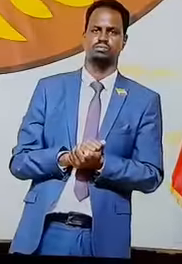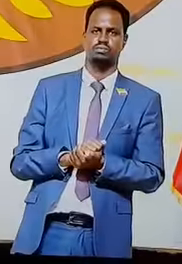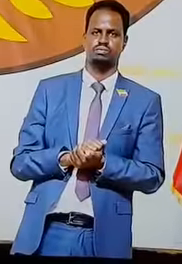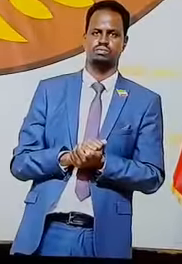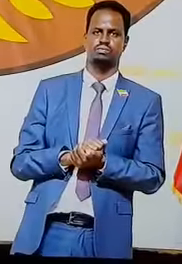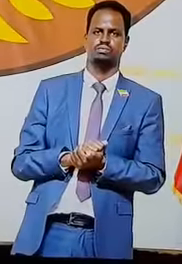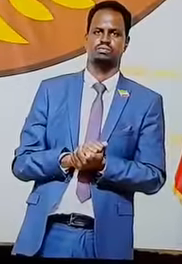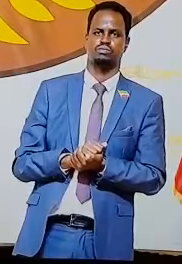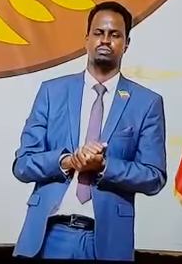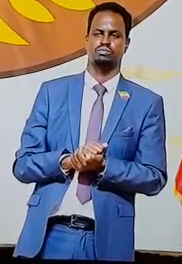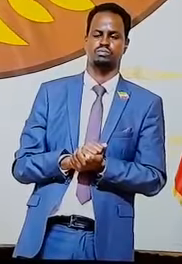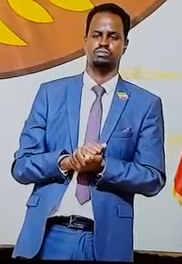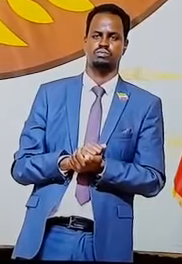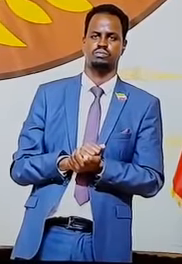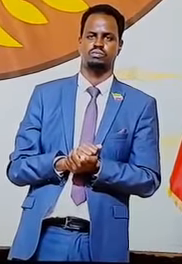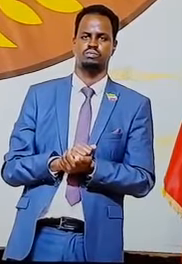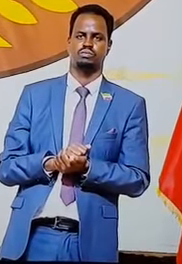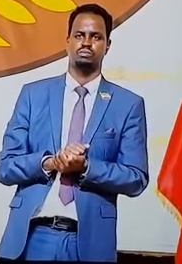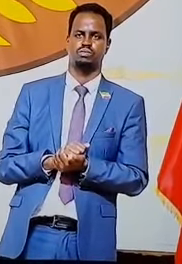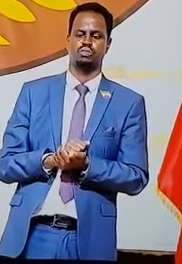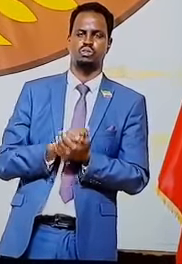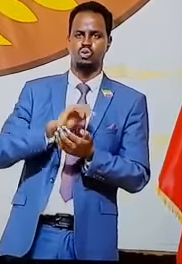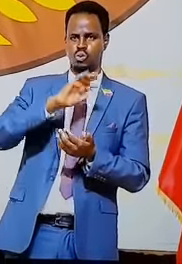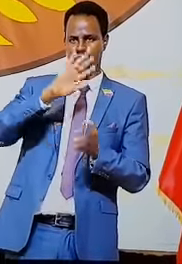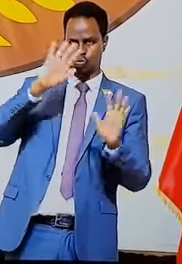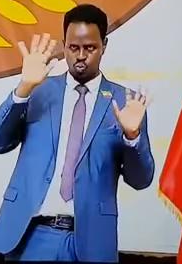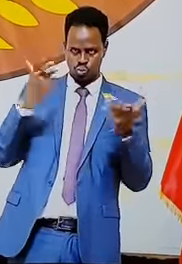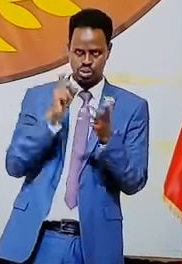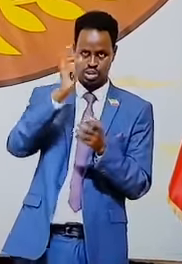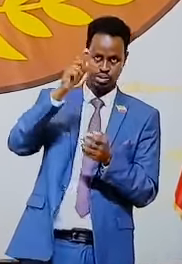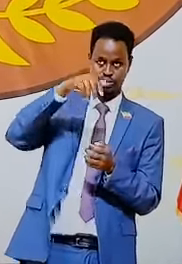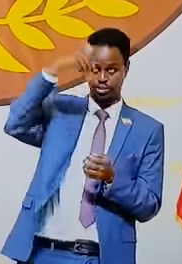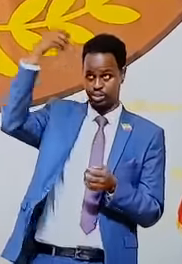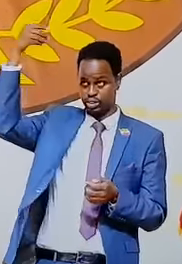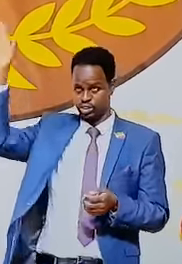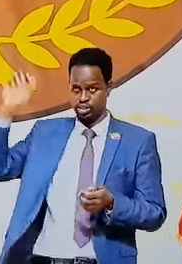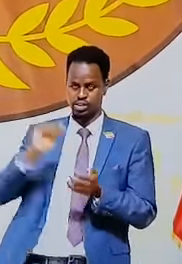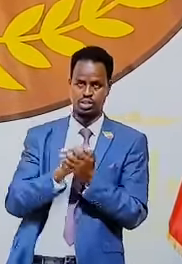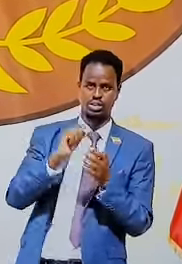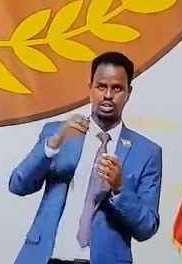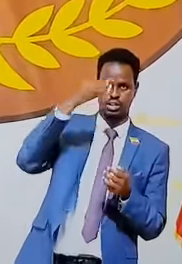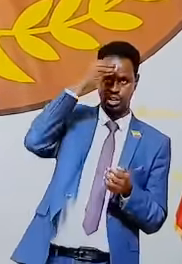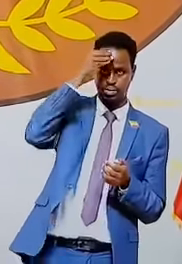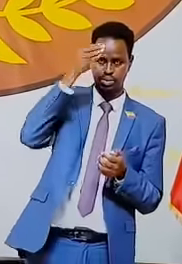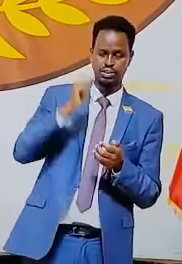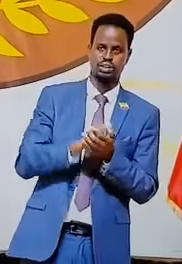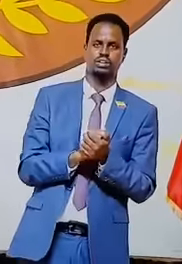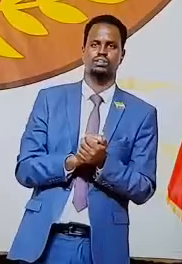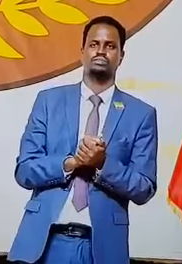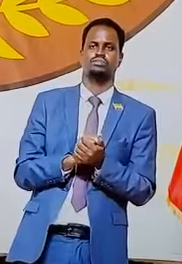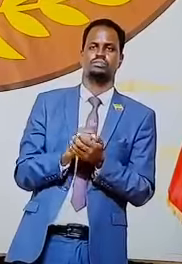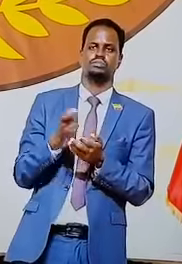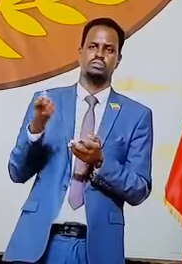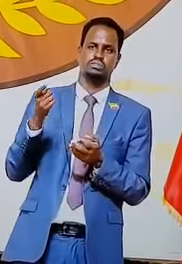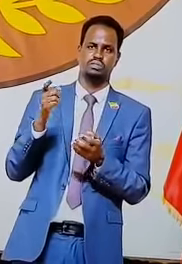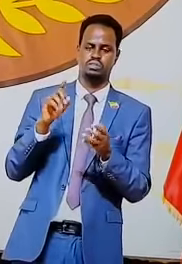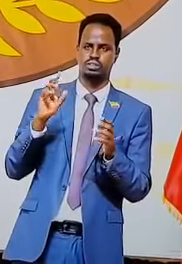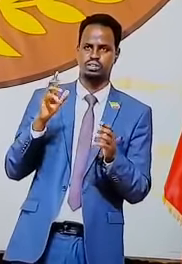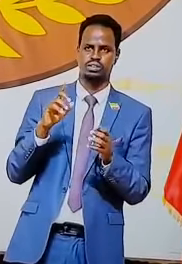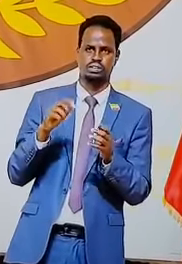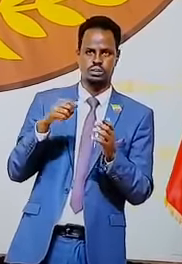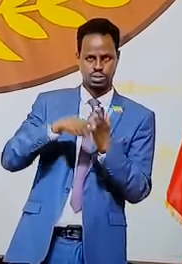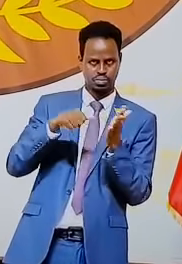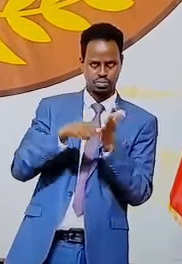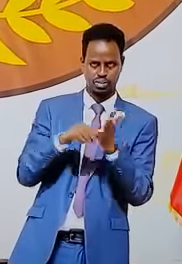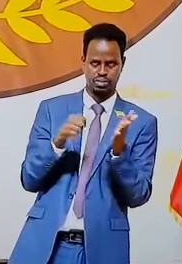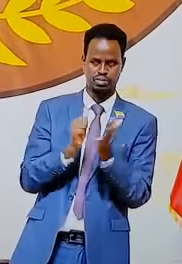سلام برغي جوي كان دور خاطي كده وح علي وحي حمد لو تجي ارض وحدار وبختين اي طب نفس اي بود بادي